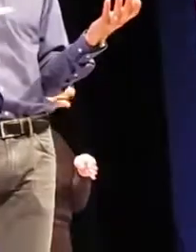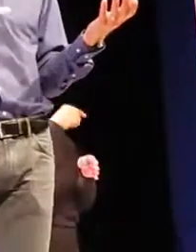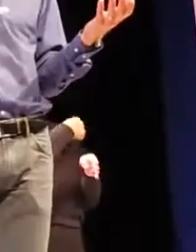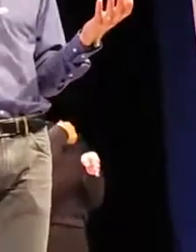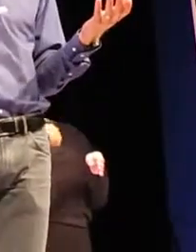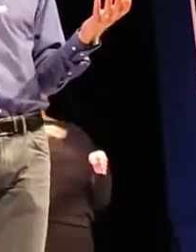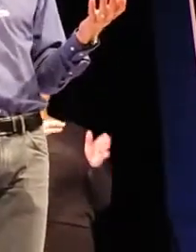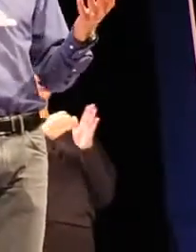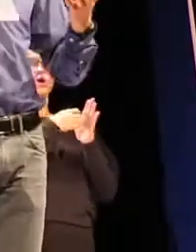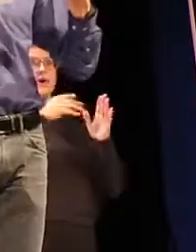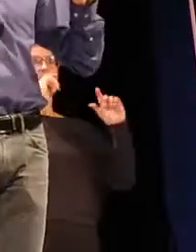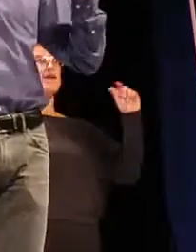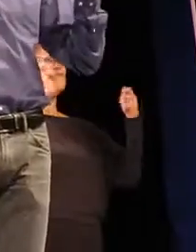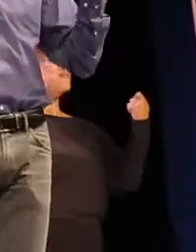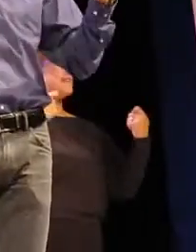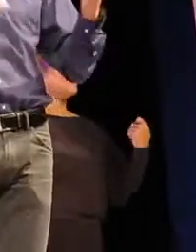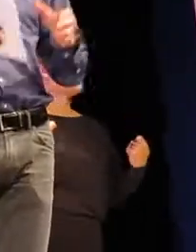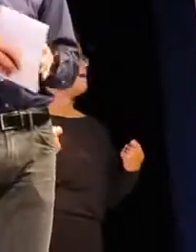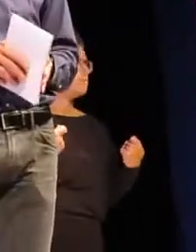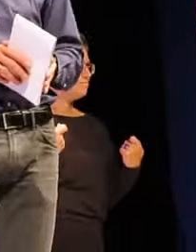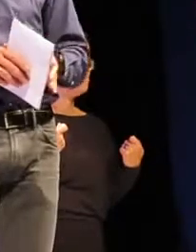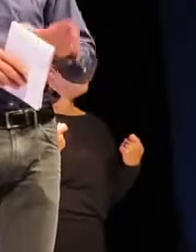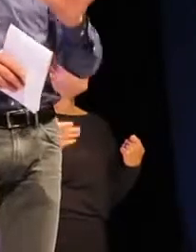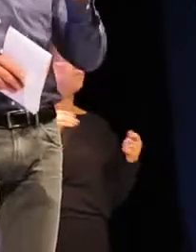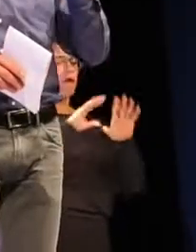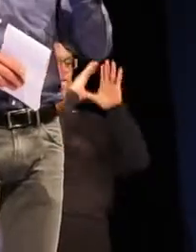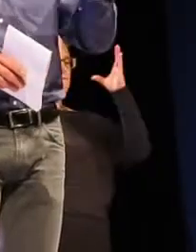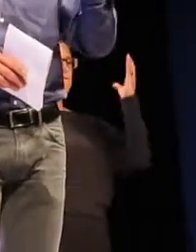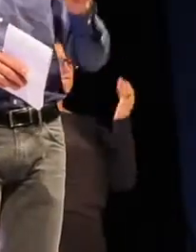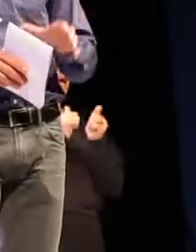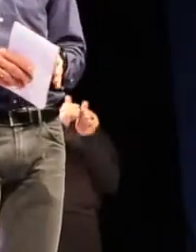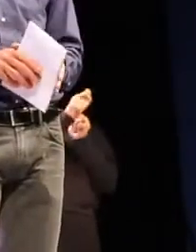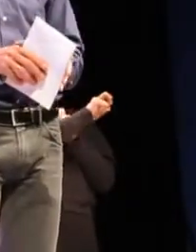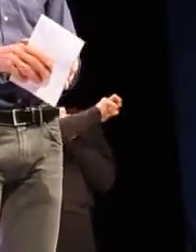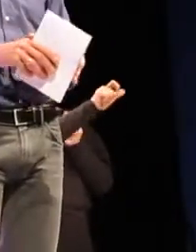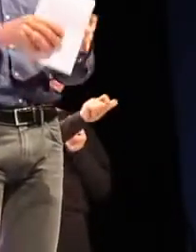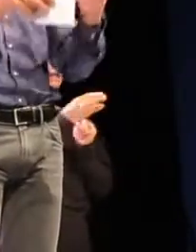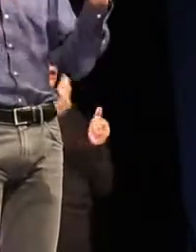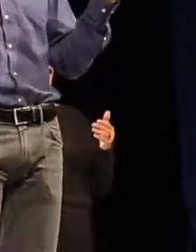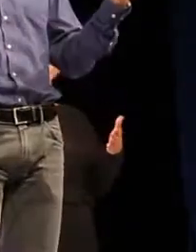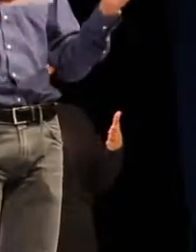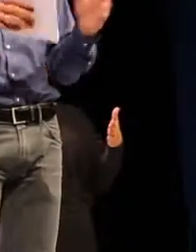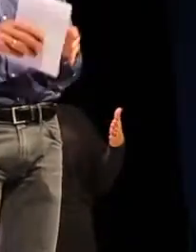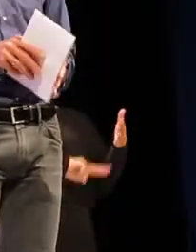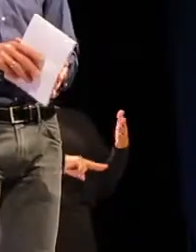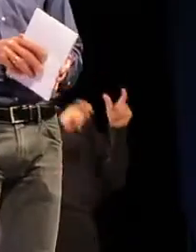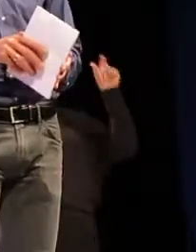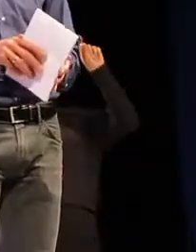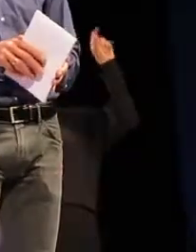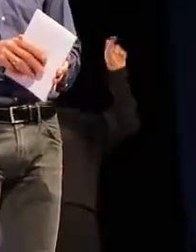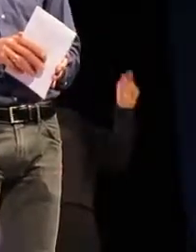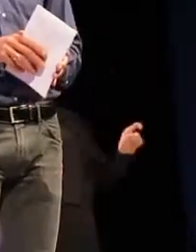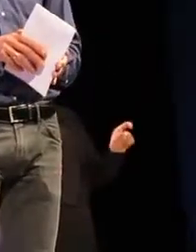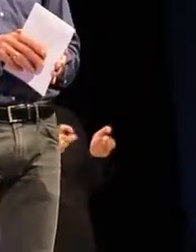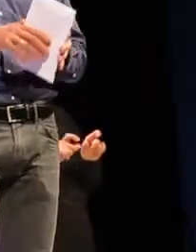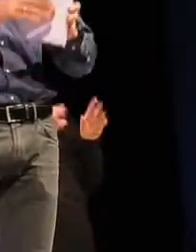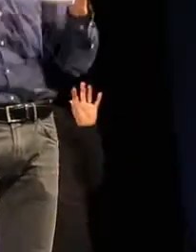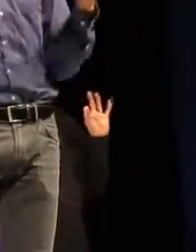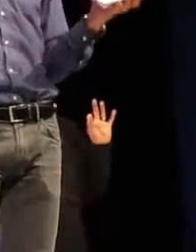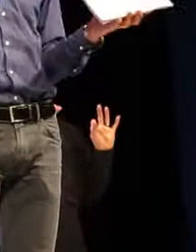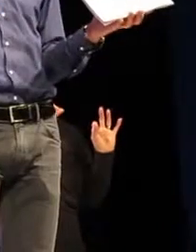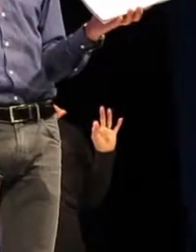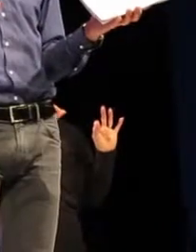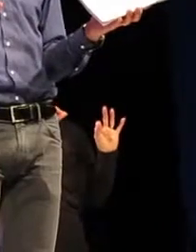Det var verkligen det. Alltså att världens ledare skrev på det nya ramverket, de globala målen för hållbar utveckling, var